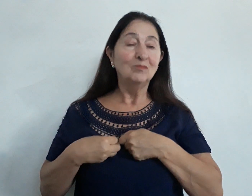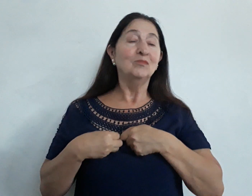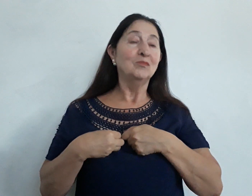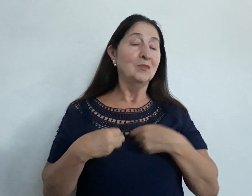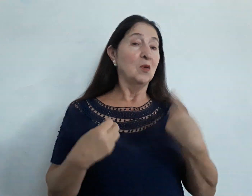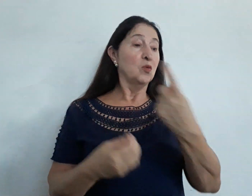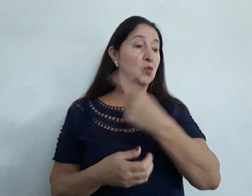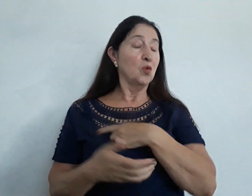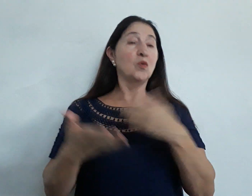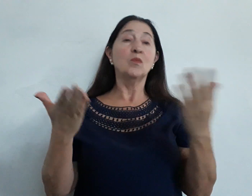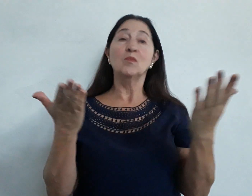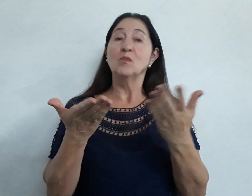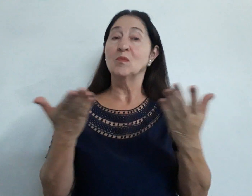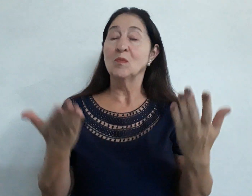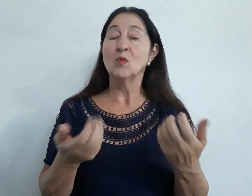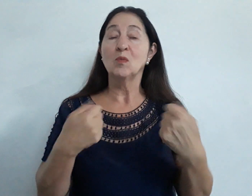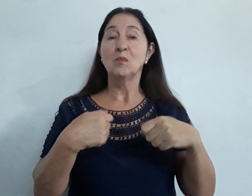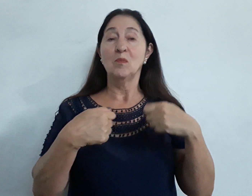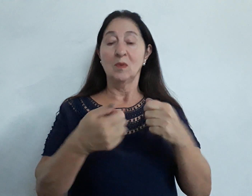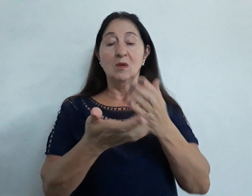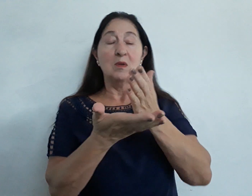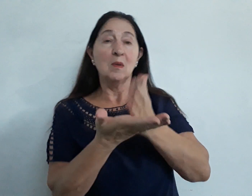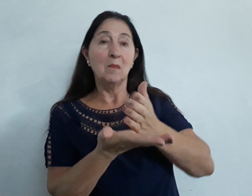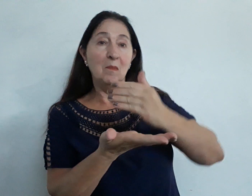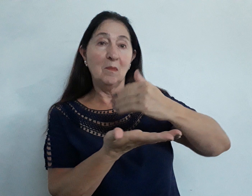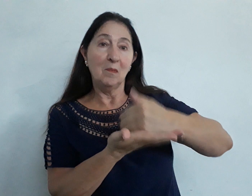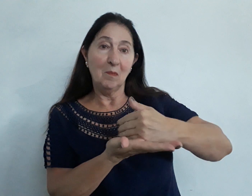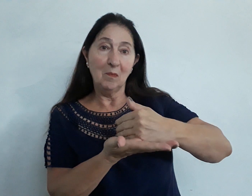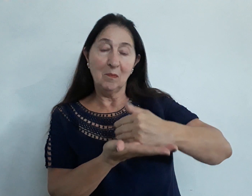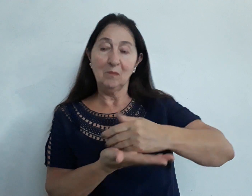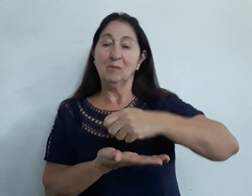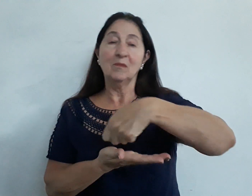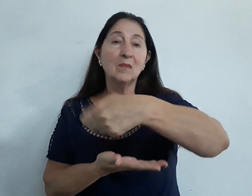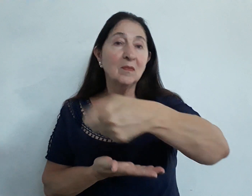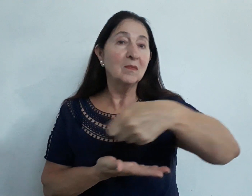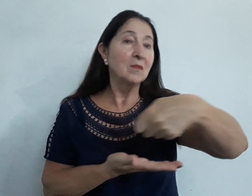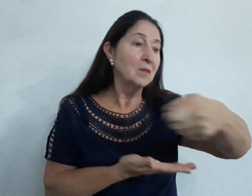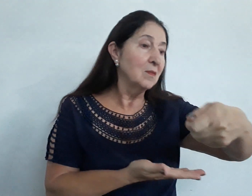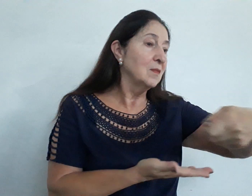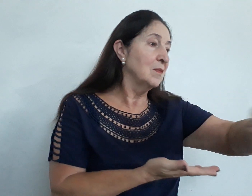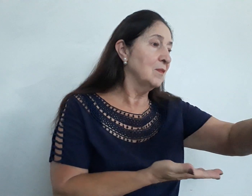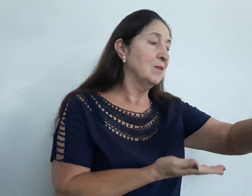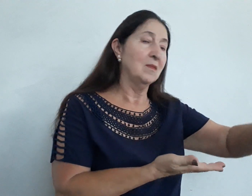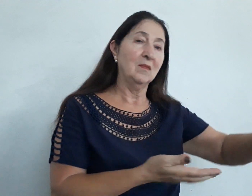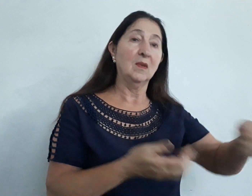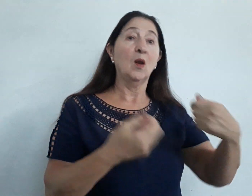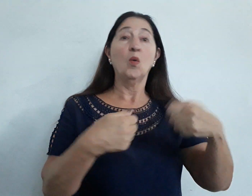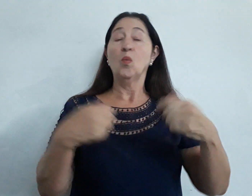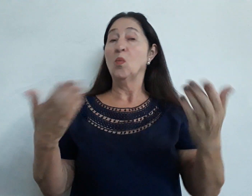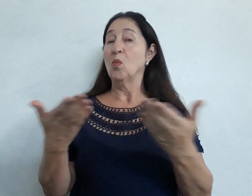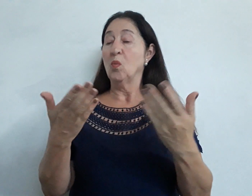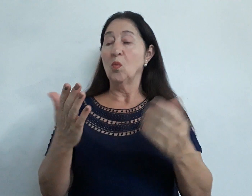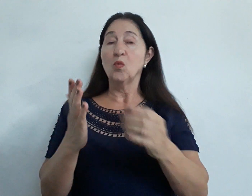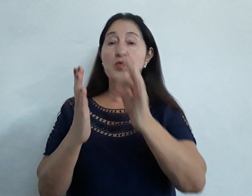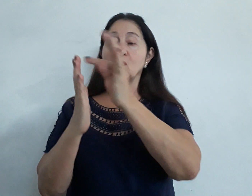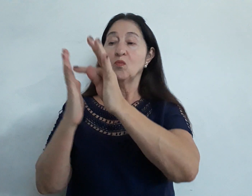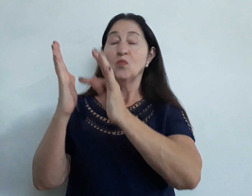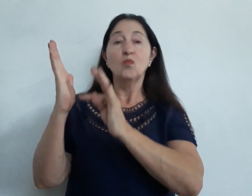reparta. Aprender a repartir. Então o texto nos ensina, primeiramente, a colocar na mão de